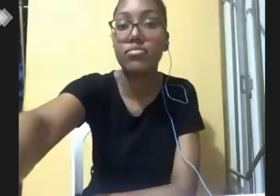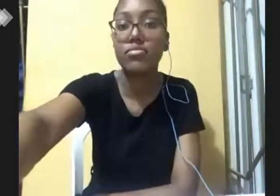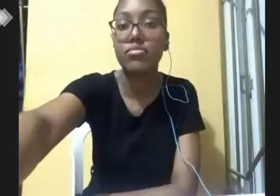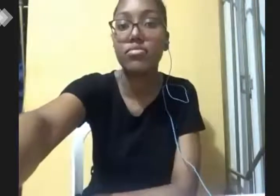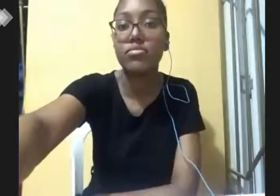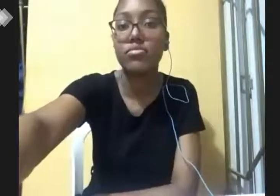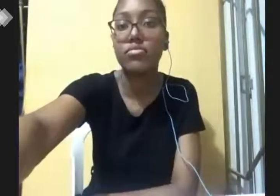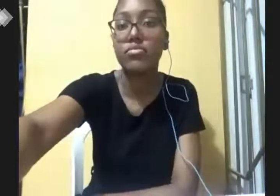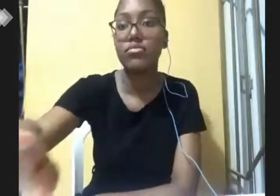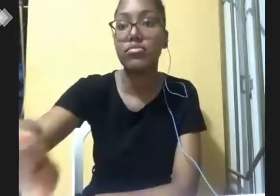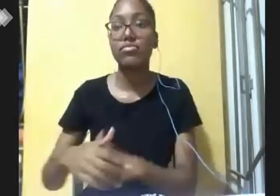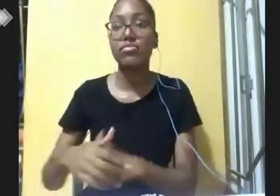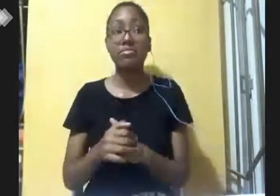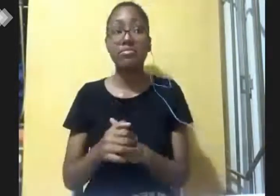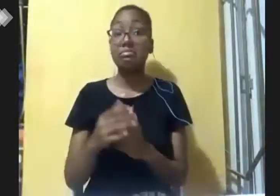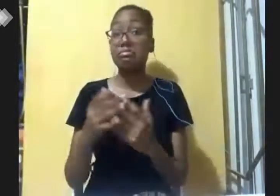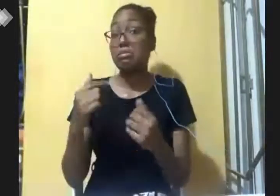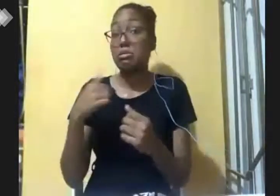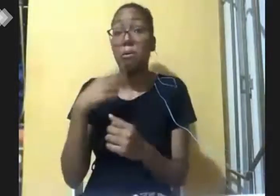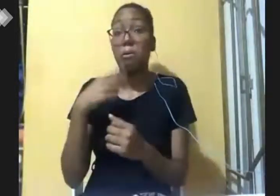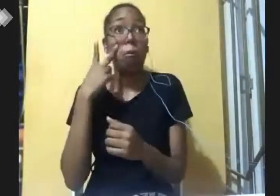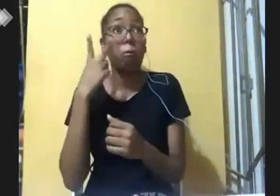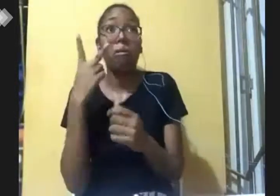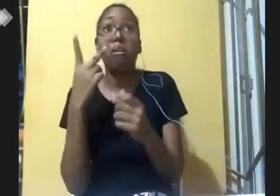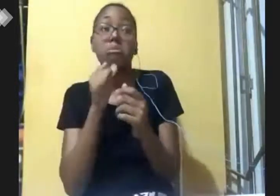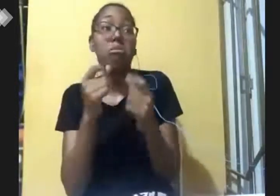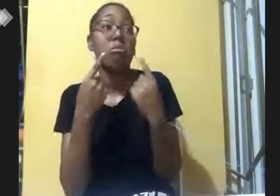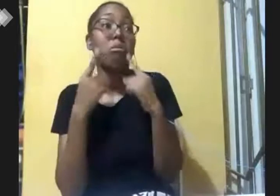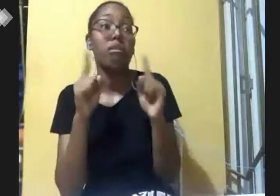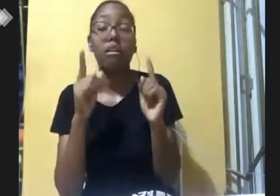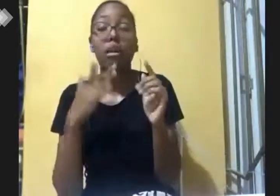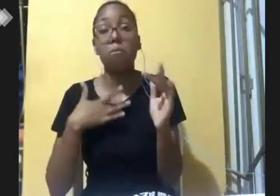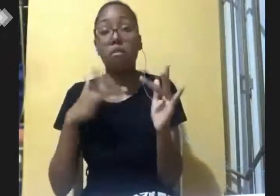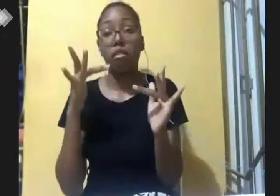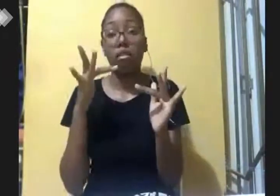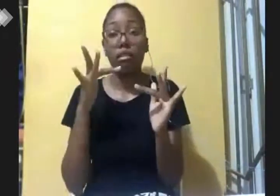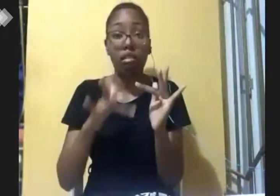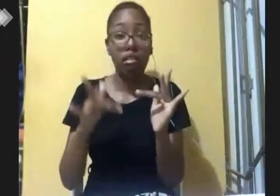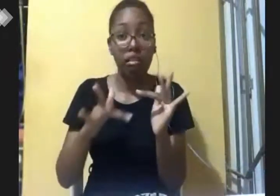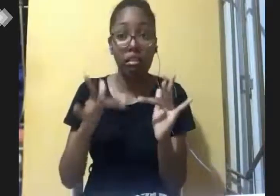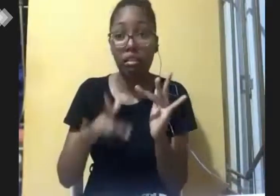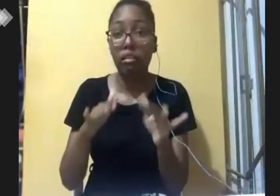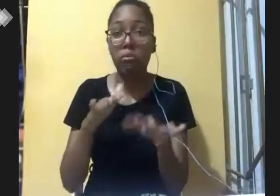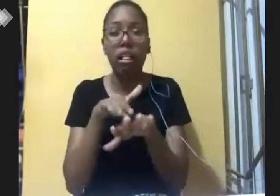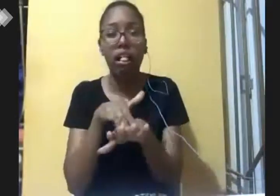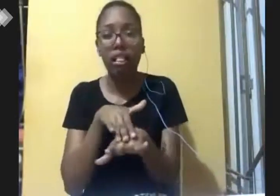No logré ver nada, en realidad no pude en mi internet, o no sé si el está súper lento y yo no logro ver